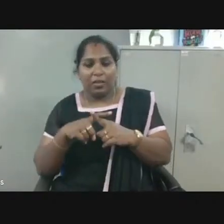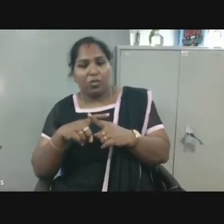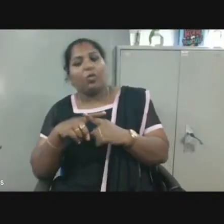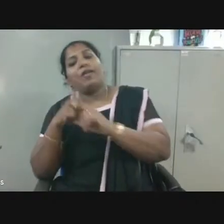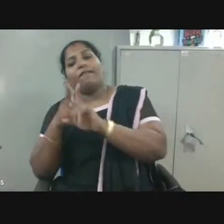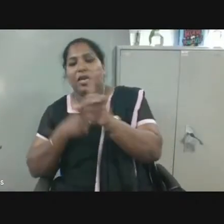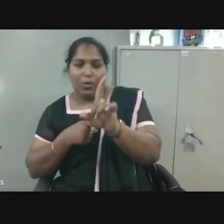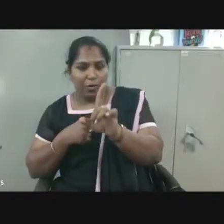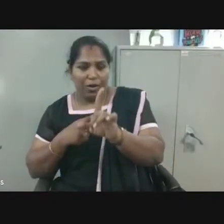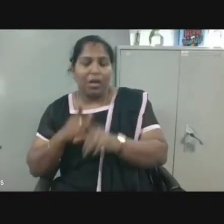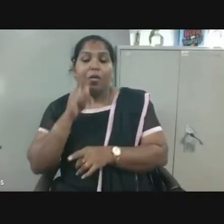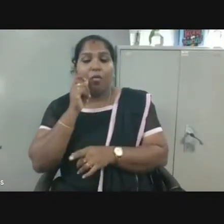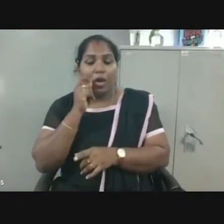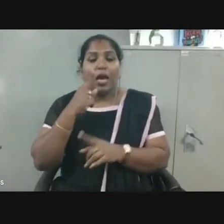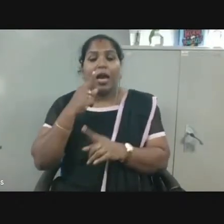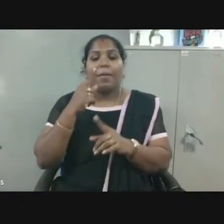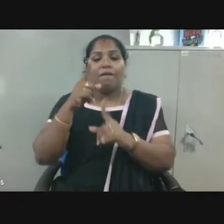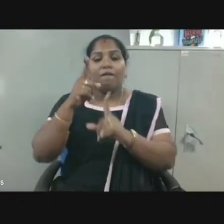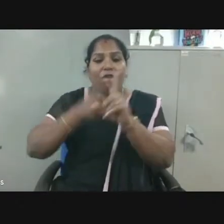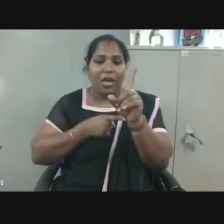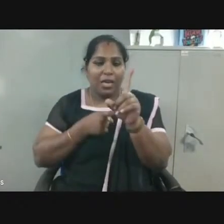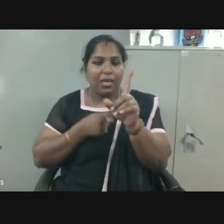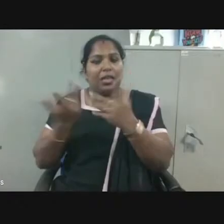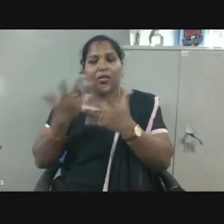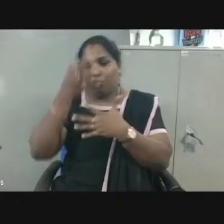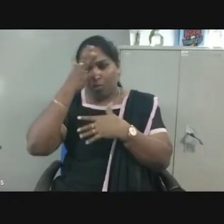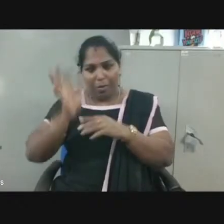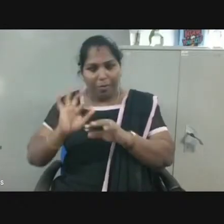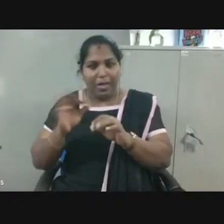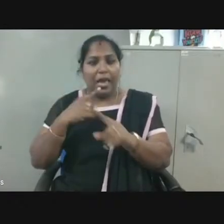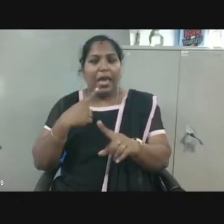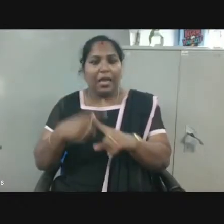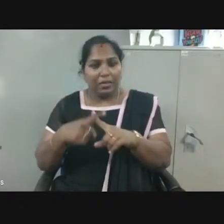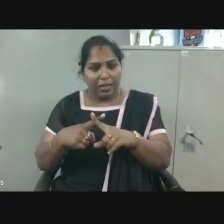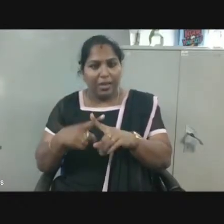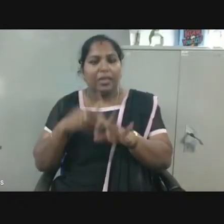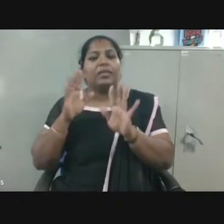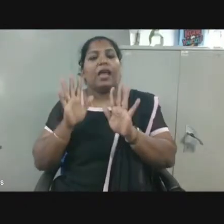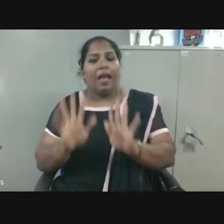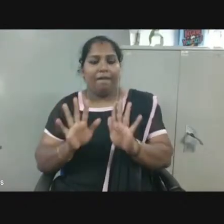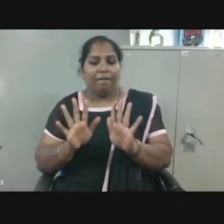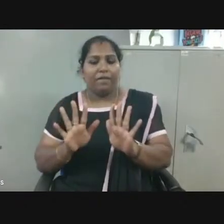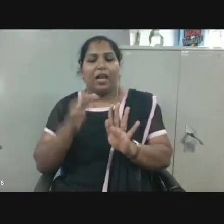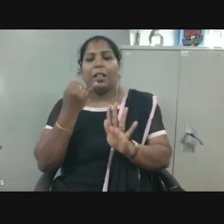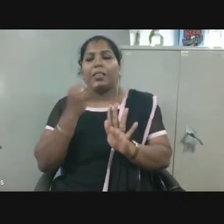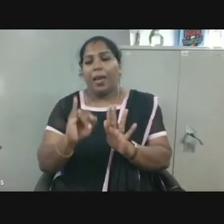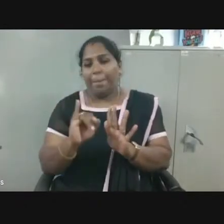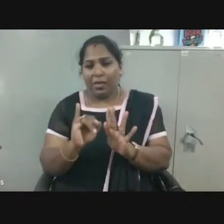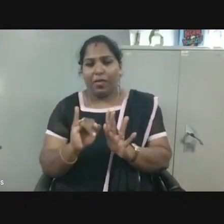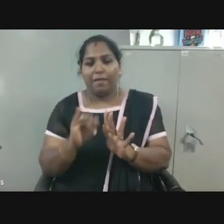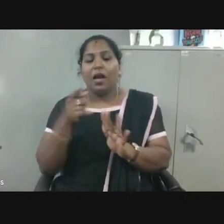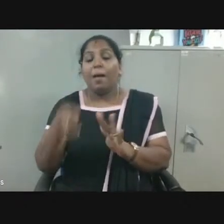ആണ് ഉള്ളത്. വൈ ക്രോമസോമിനകത്ത് ഈ ജീൻ ഇല്ല. എക്സ് ക്രോമസോമിനകത്തുള്ള ജീൻ കേട് വന്നത്. അപ്പോൾ ഈ